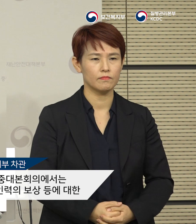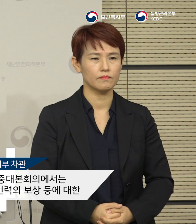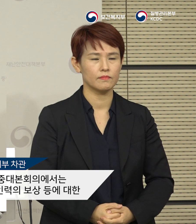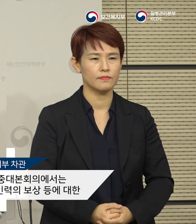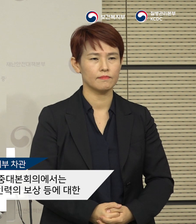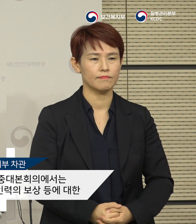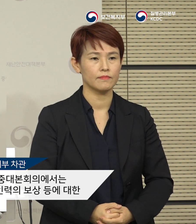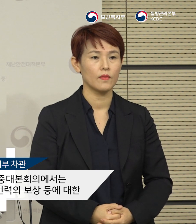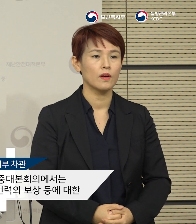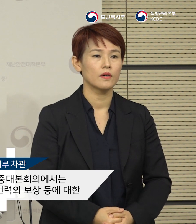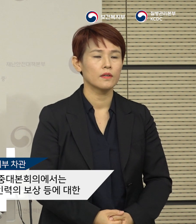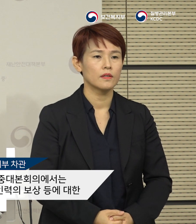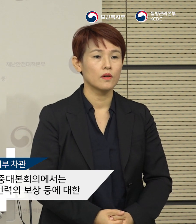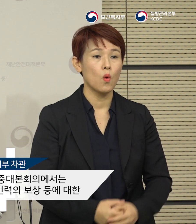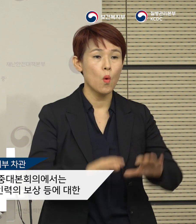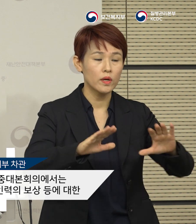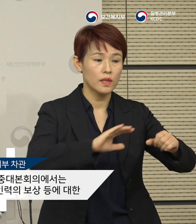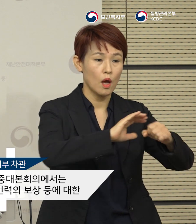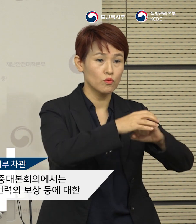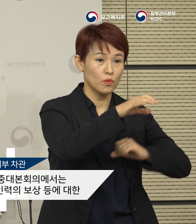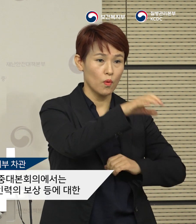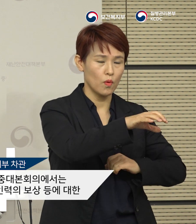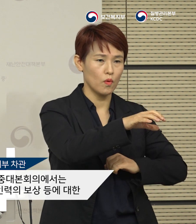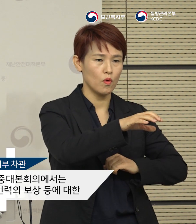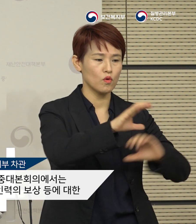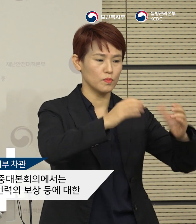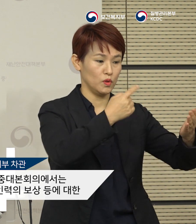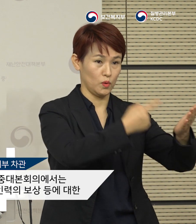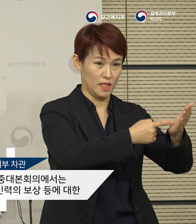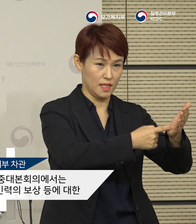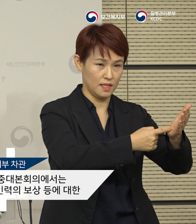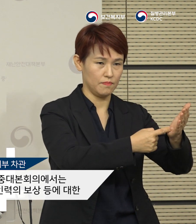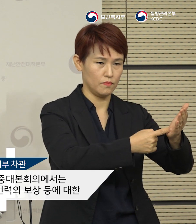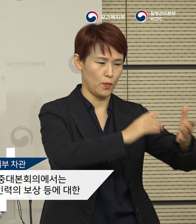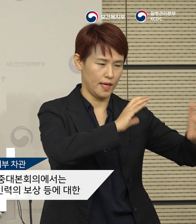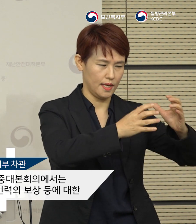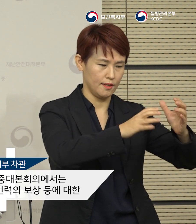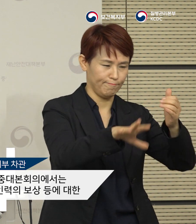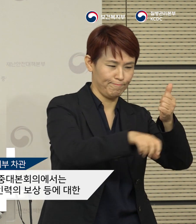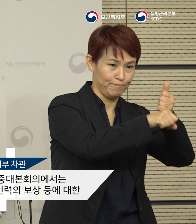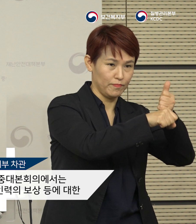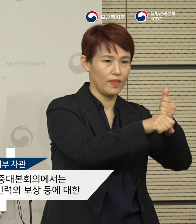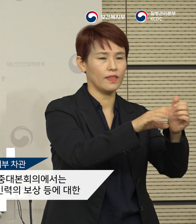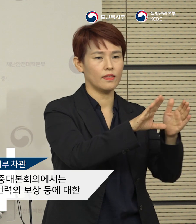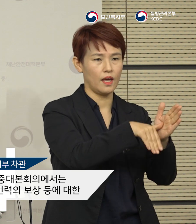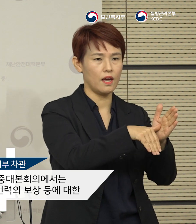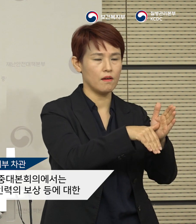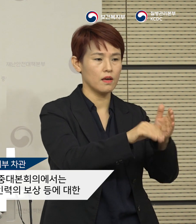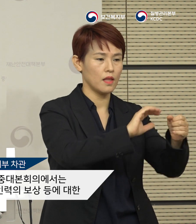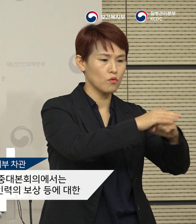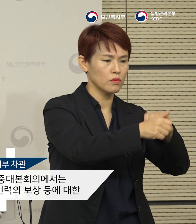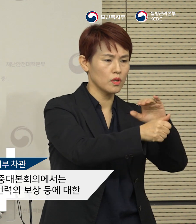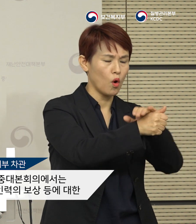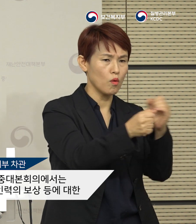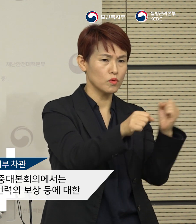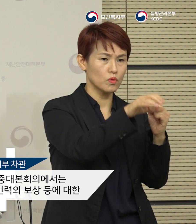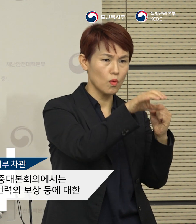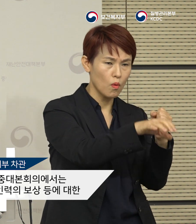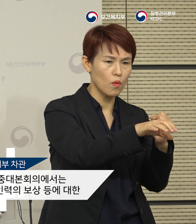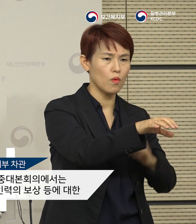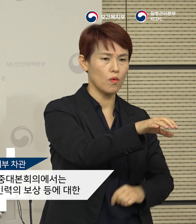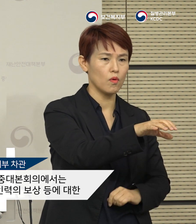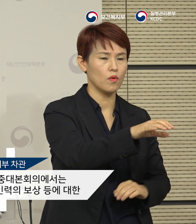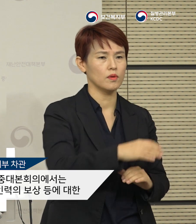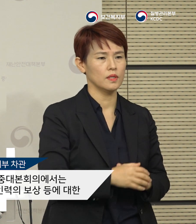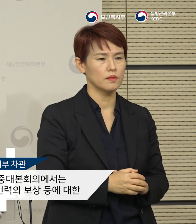오늘 아침 대구 현지에서 국무총리 주재로 열린 중대본 회의에서는 대구 경북권의 병상 확보 계획,